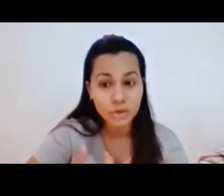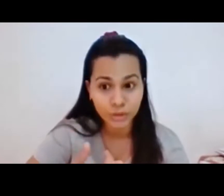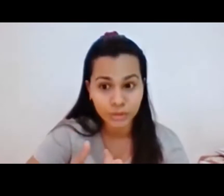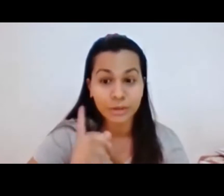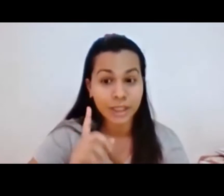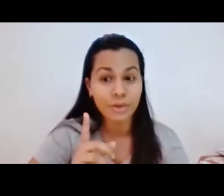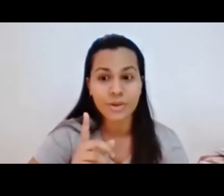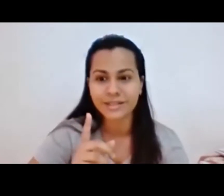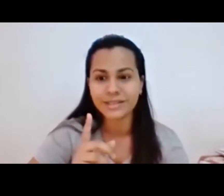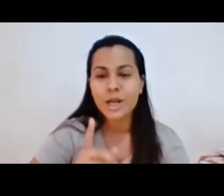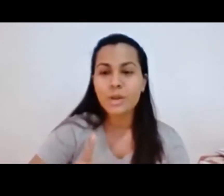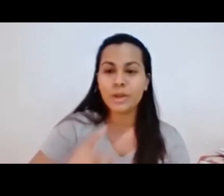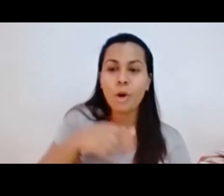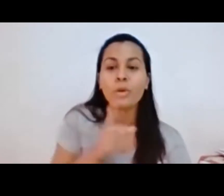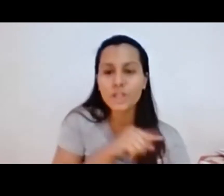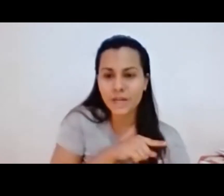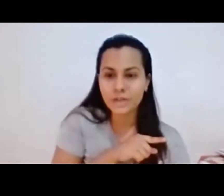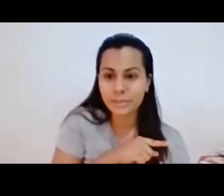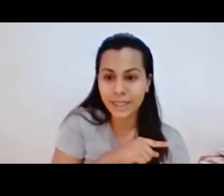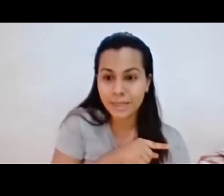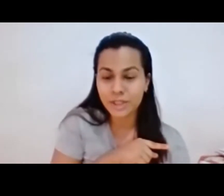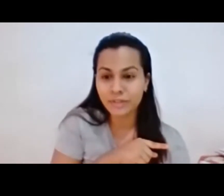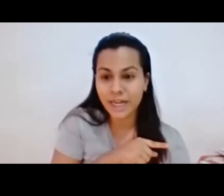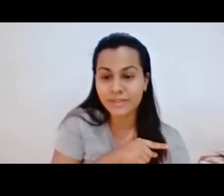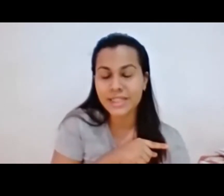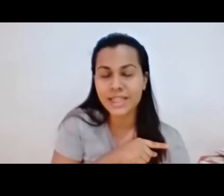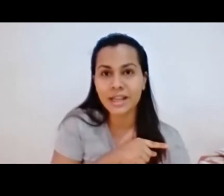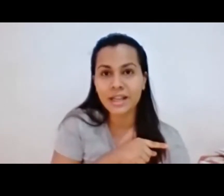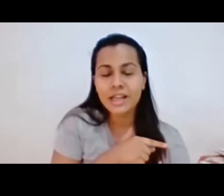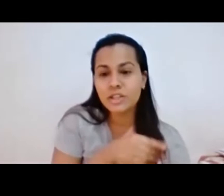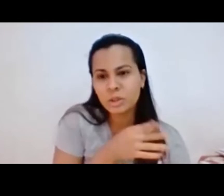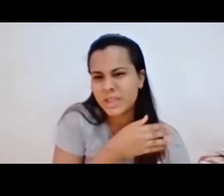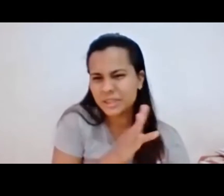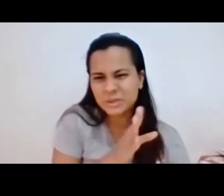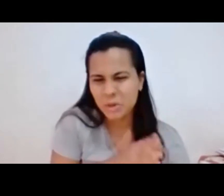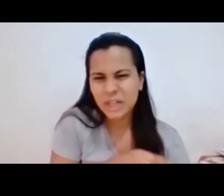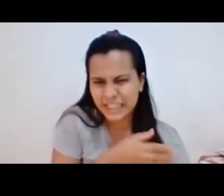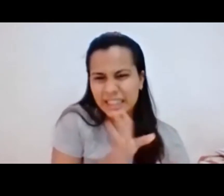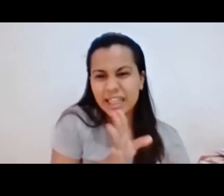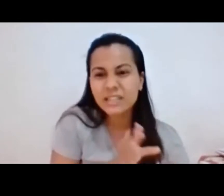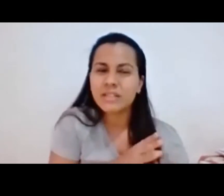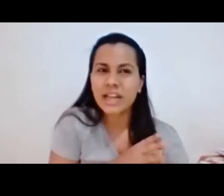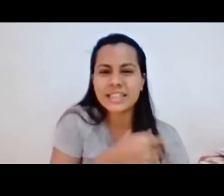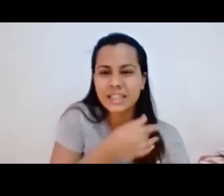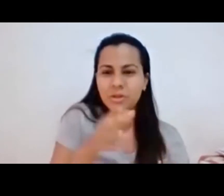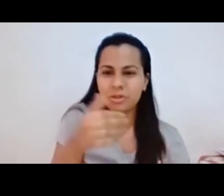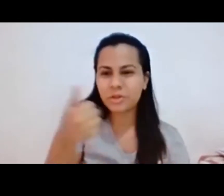surdo. É outra coisa. Porque como eu achava que eu sabia Libras, eu falava assim, isso que eu tô passando tá bom, ela tá entendendo? Ah, esse aqui eu consegui dar